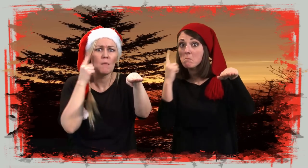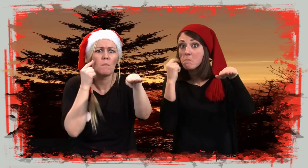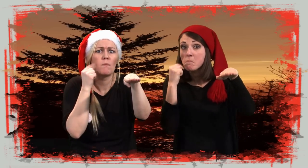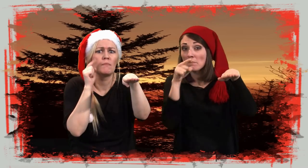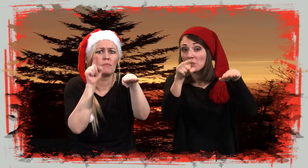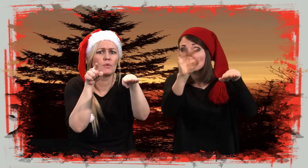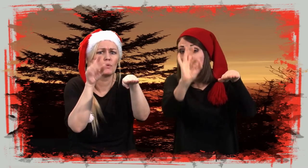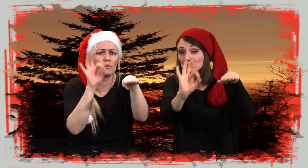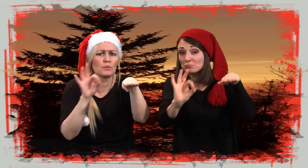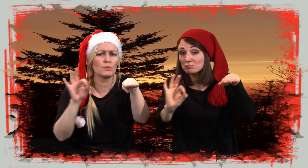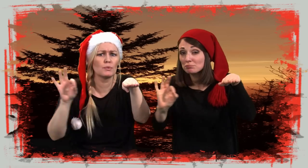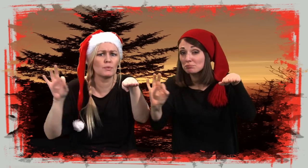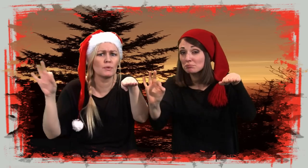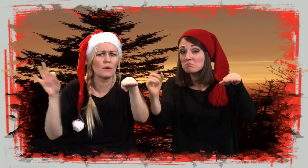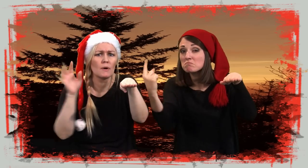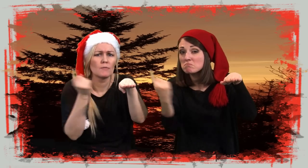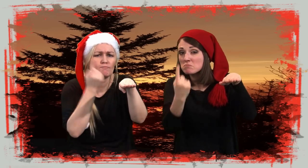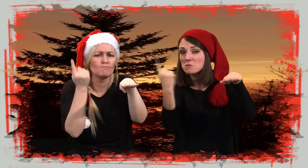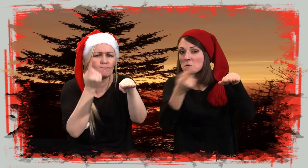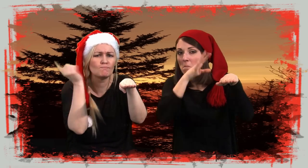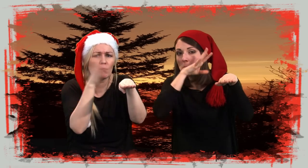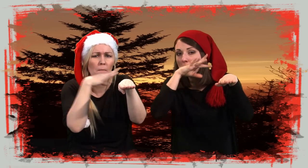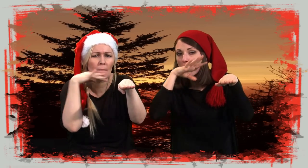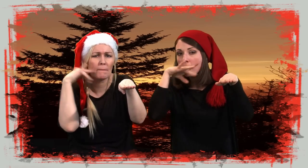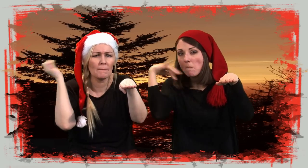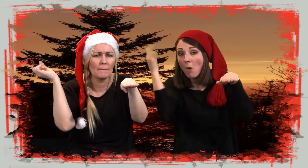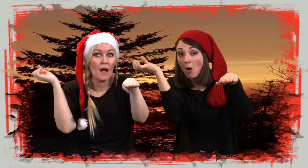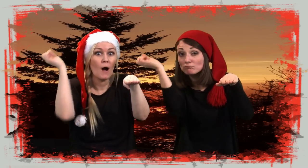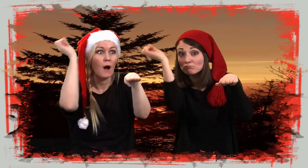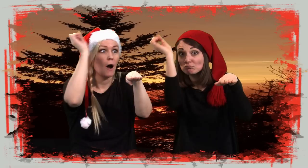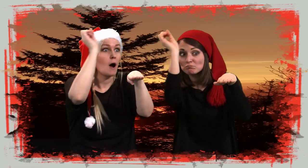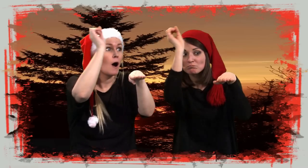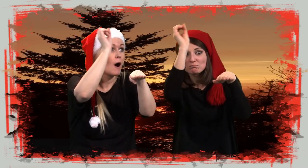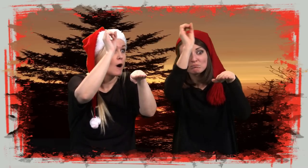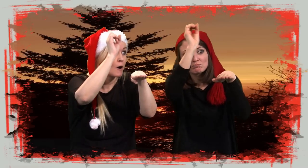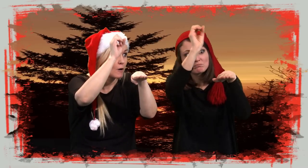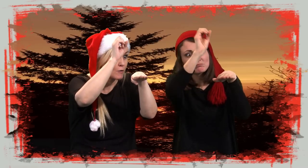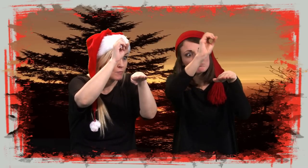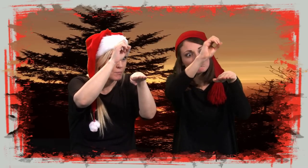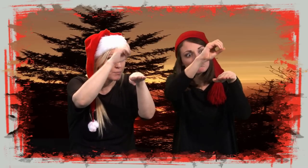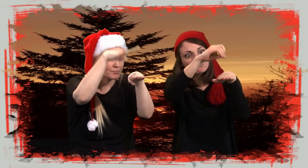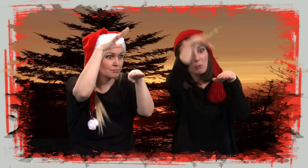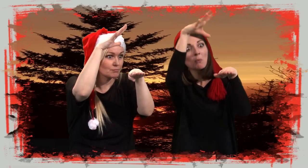Ef þú er þægur, færðu, kannski gott í hann